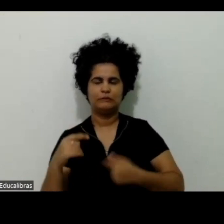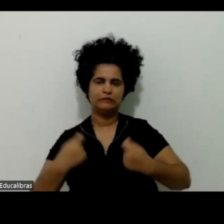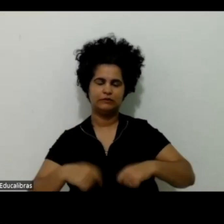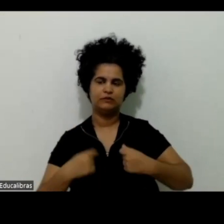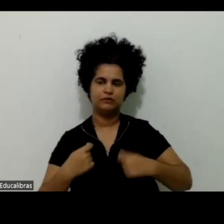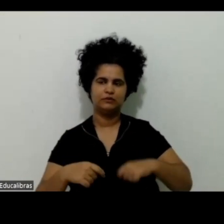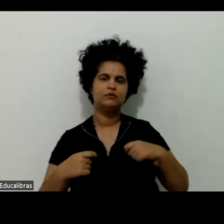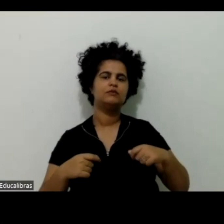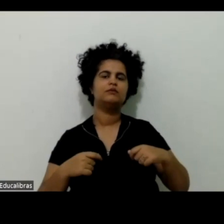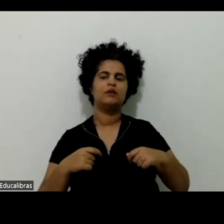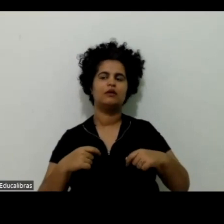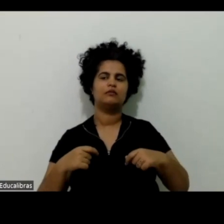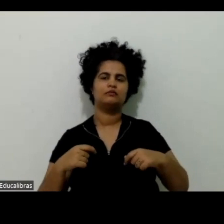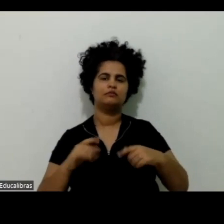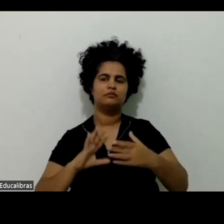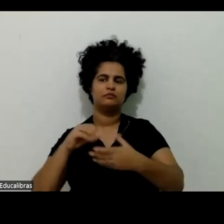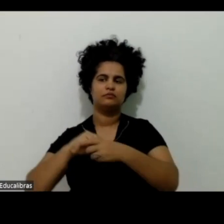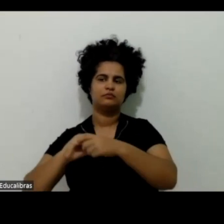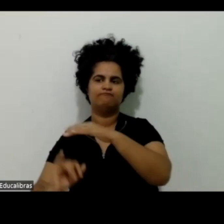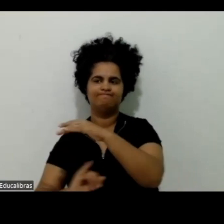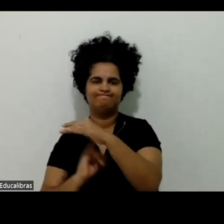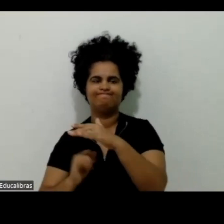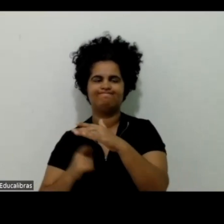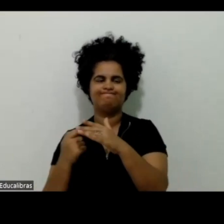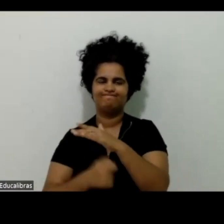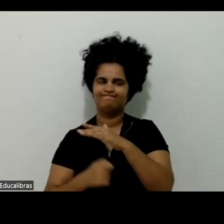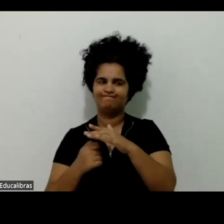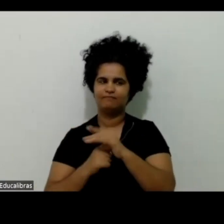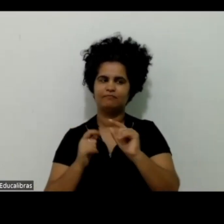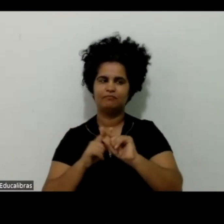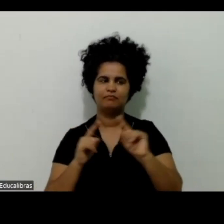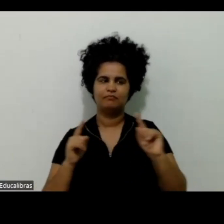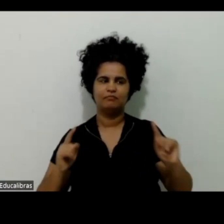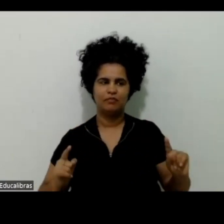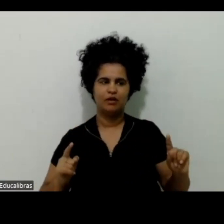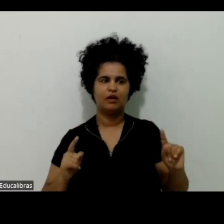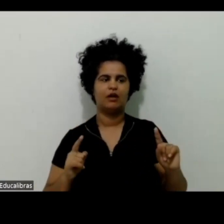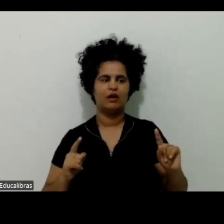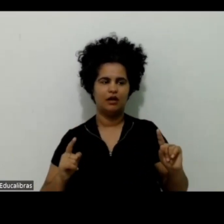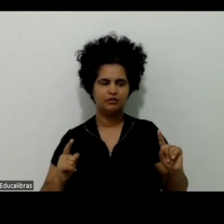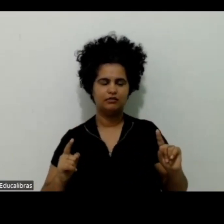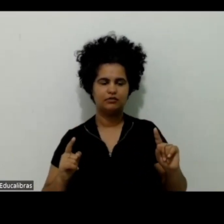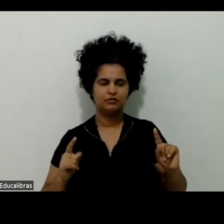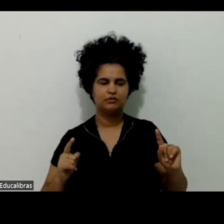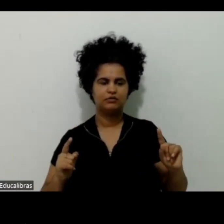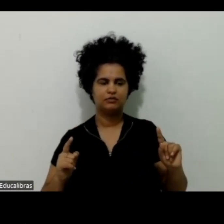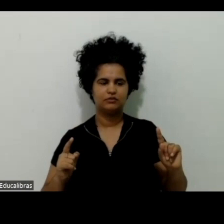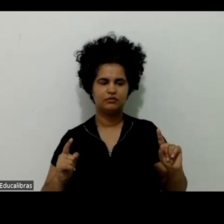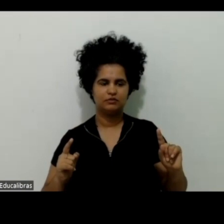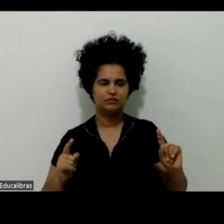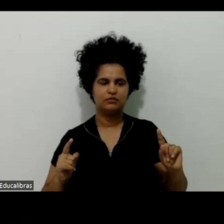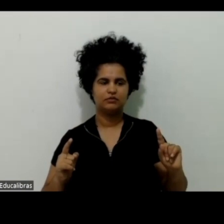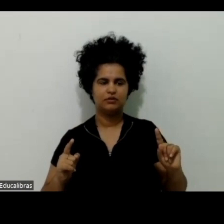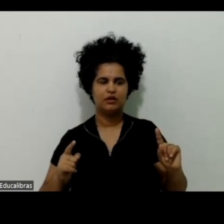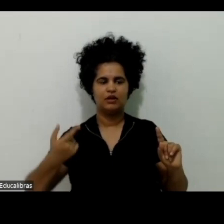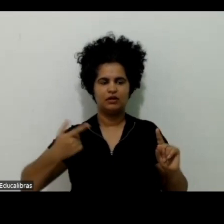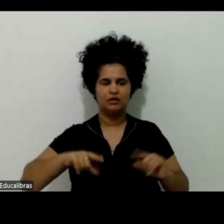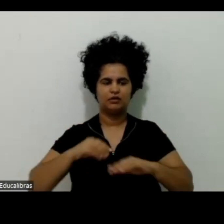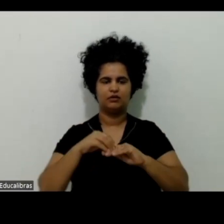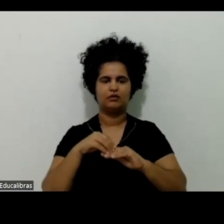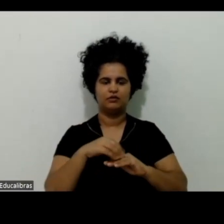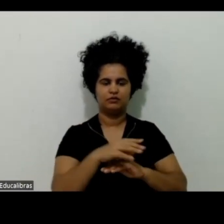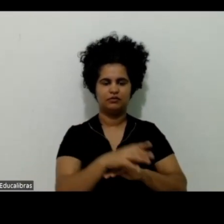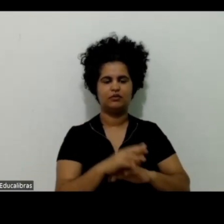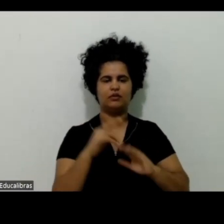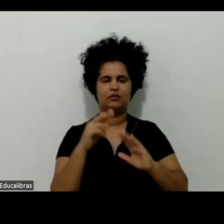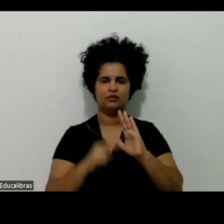institucional também não faz muito sentido. Mas talvez o quesito raça-cor e etnia, e aí mais uma vez a gente sugere a